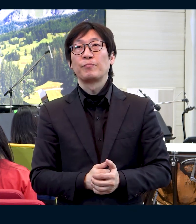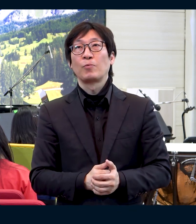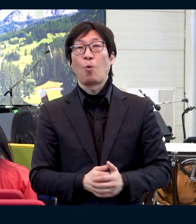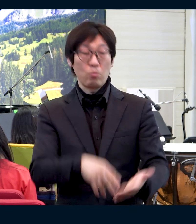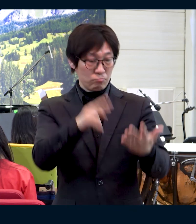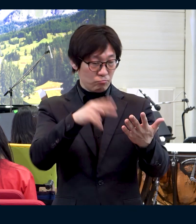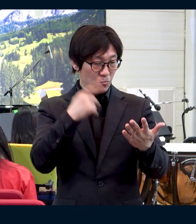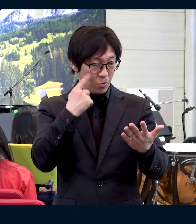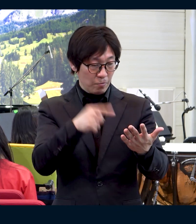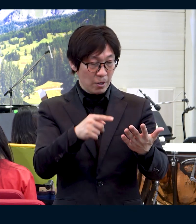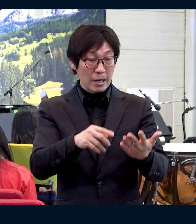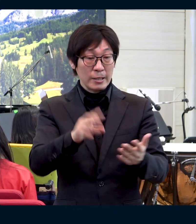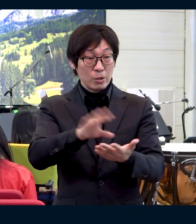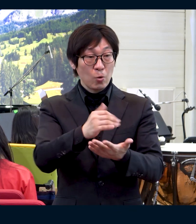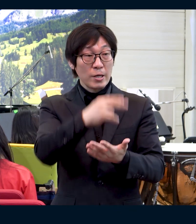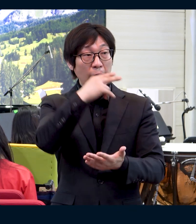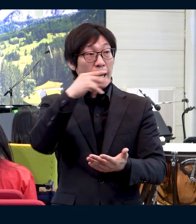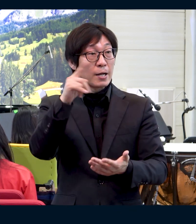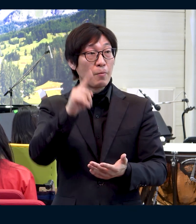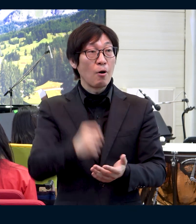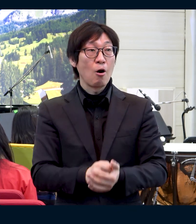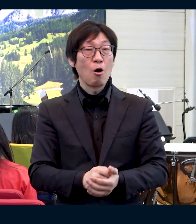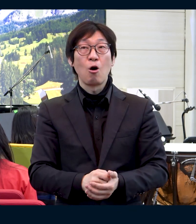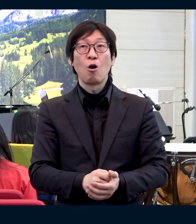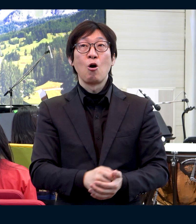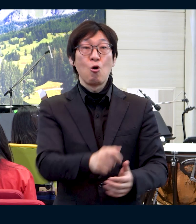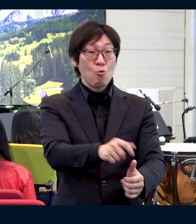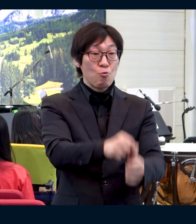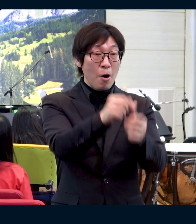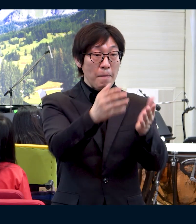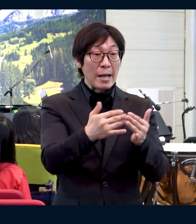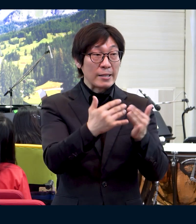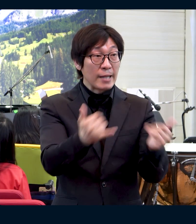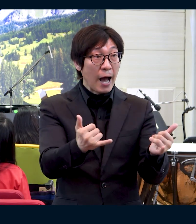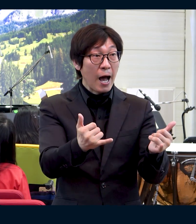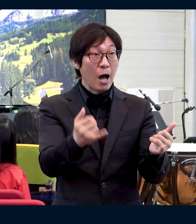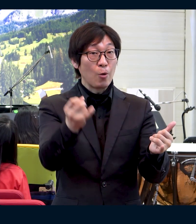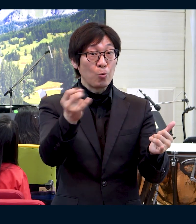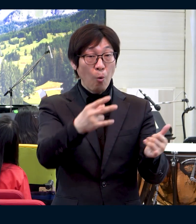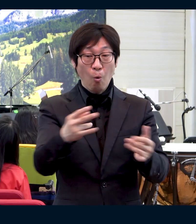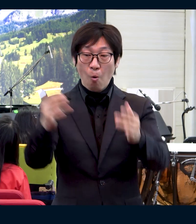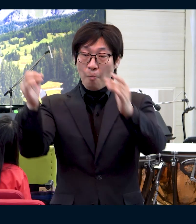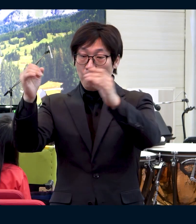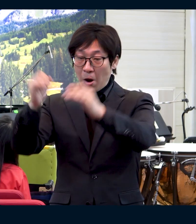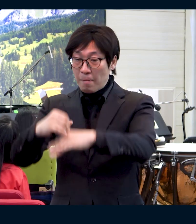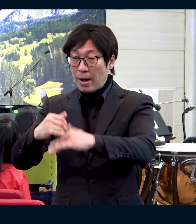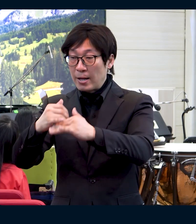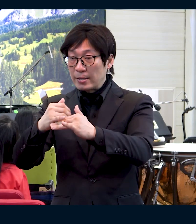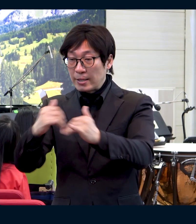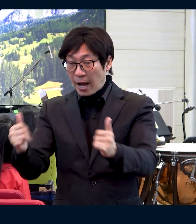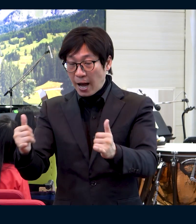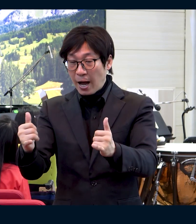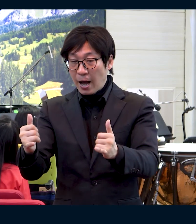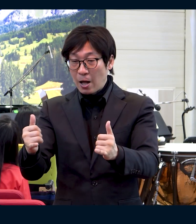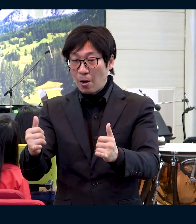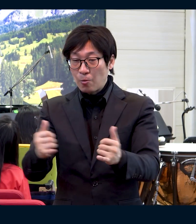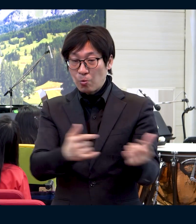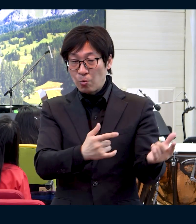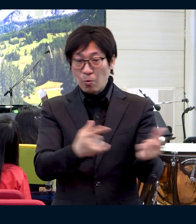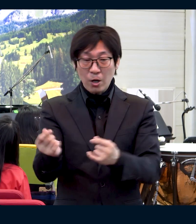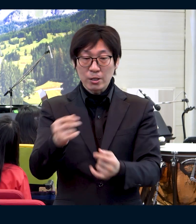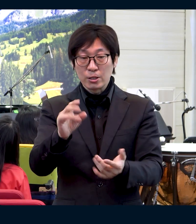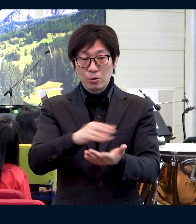그런데 본문에 보니까 이 그리스도의 향기는요, 구원 얻은 사람들에게 뿐만 아니라 멸망하는 사람들에게도